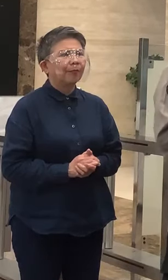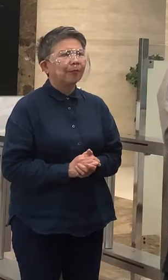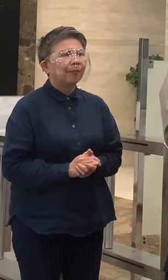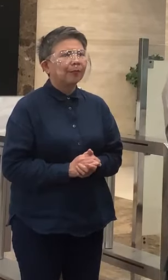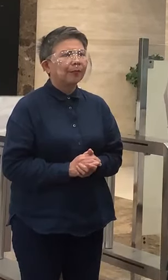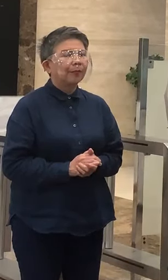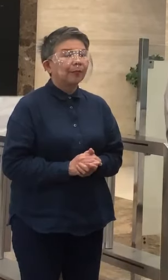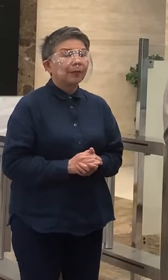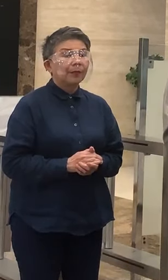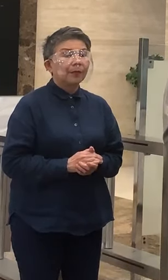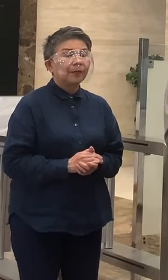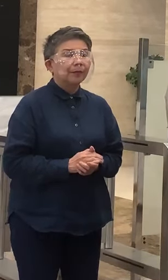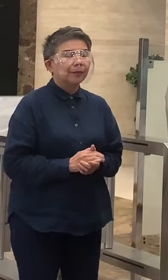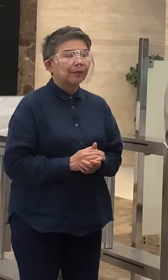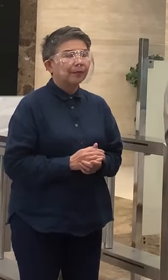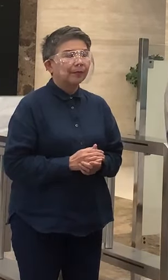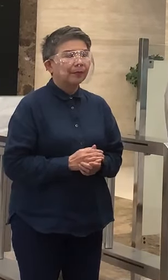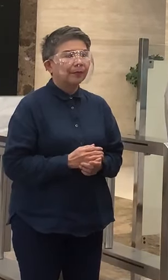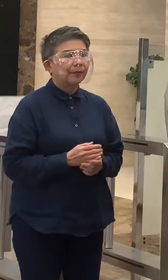betul-betul